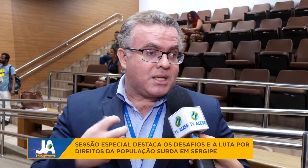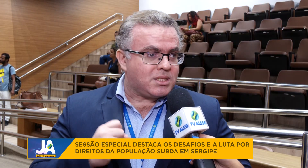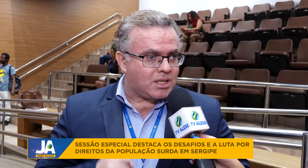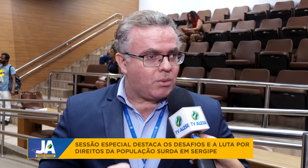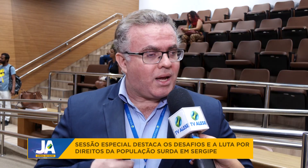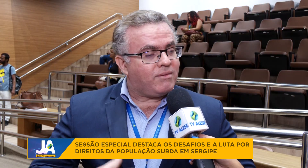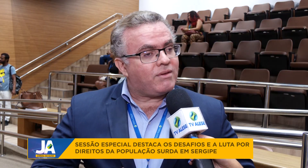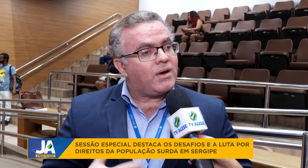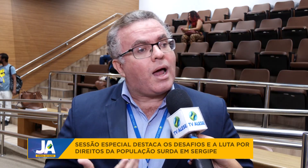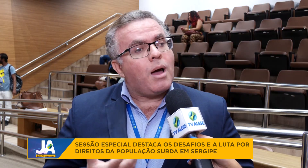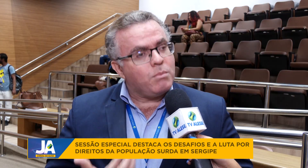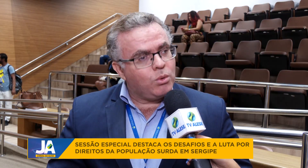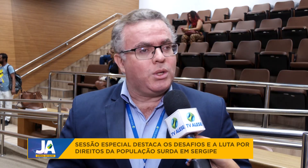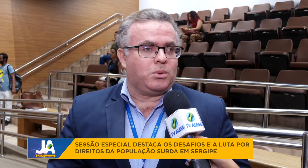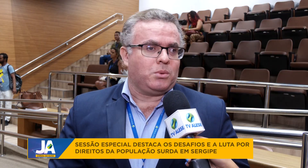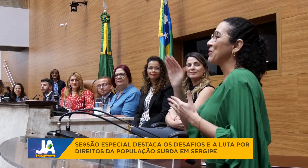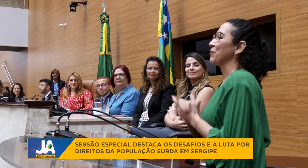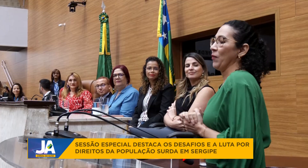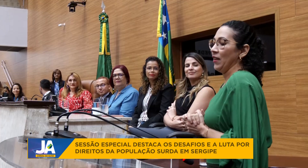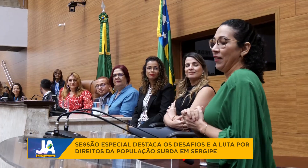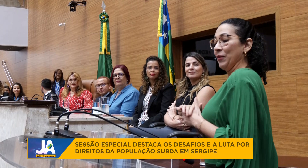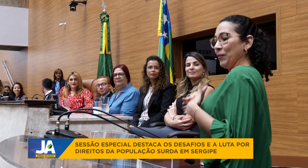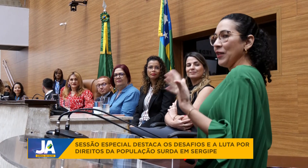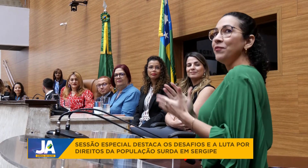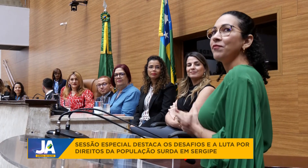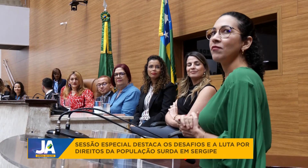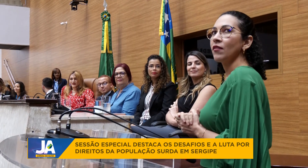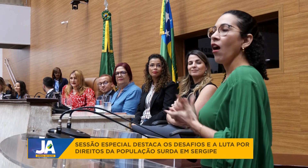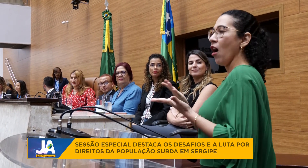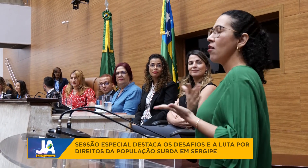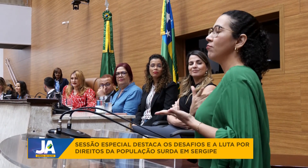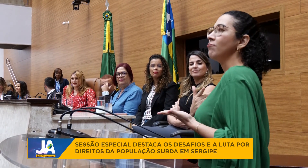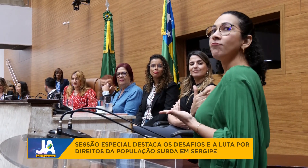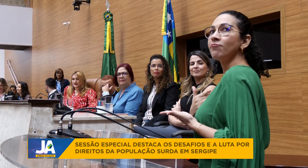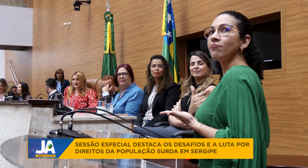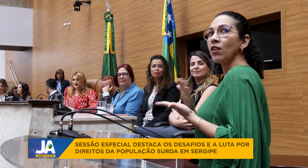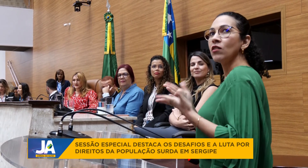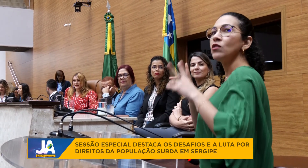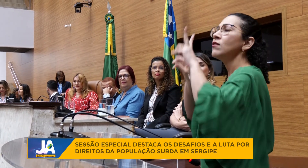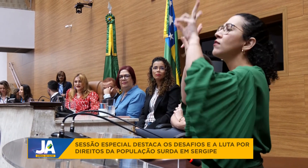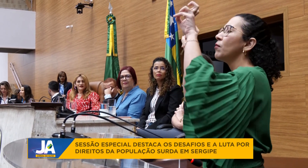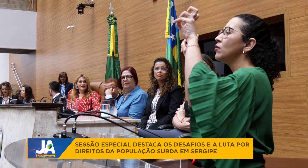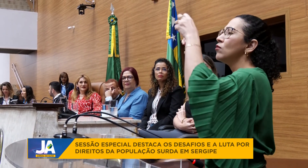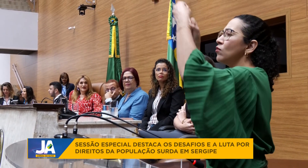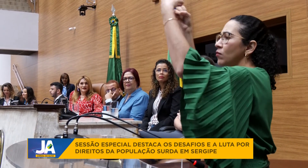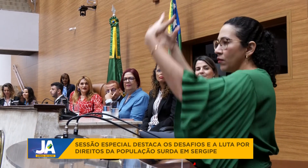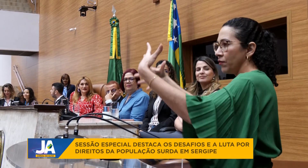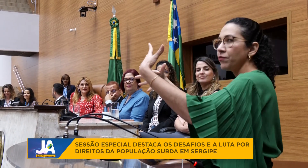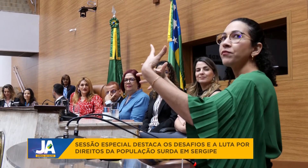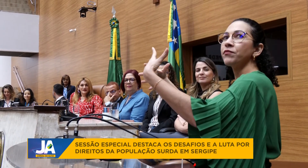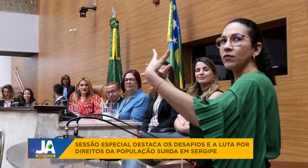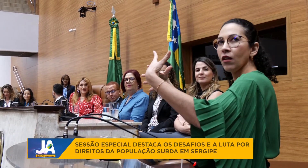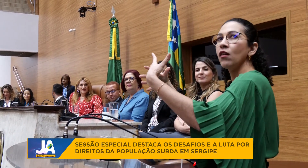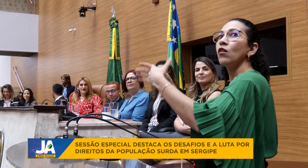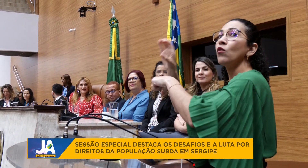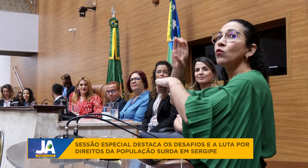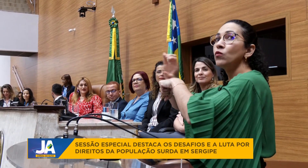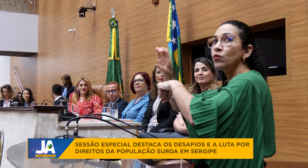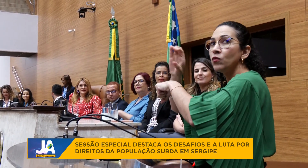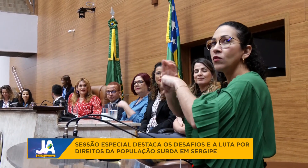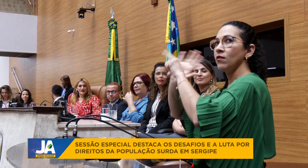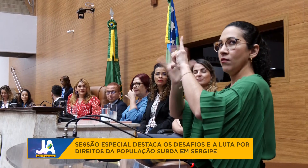por isso que a expressão ele vai falar muito o encontro reuniu representantes de instituições estudantes e ativistas de